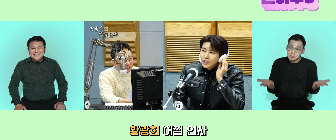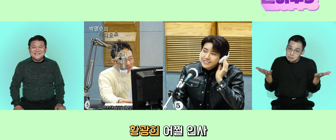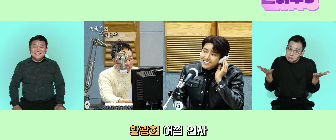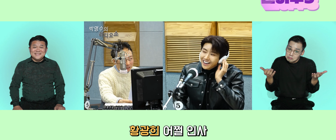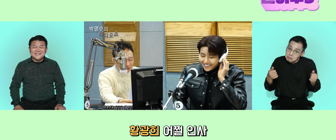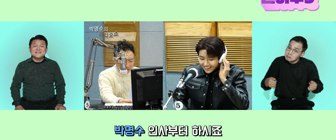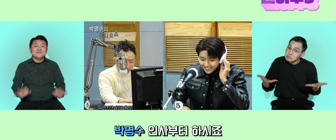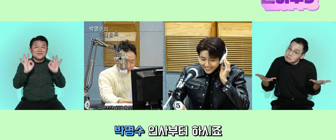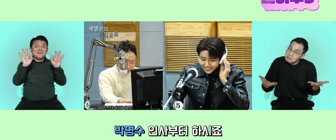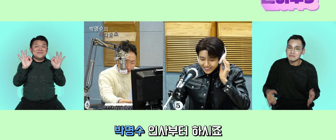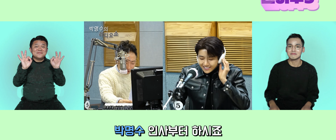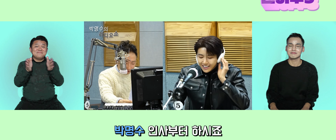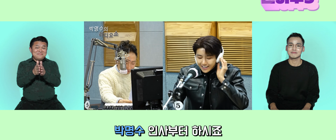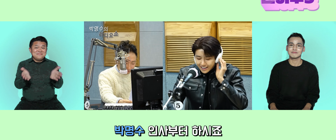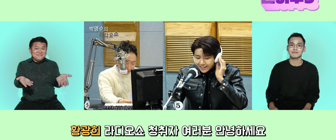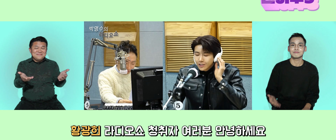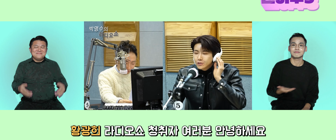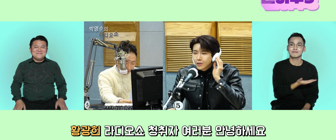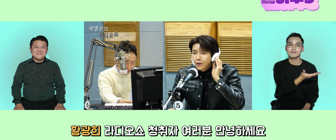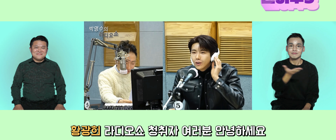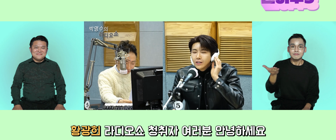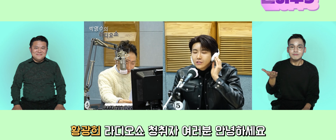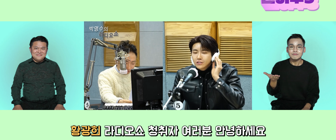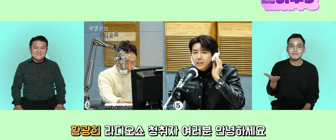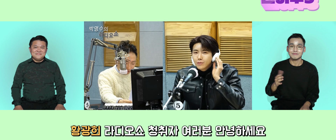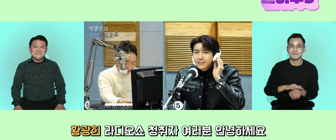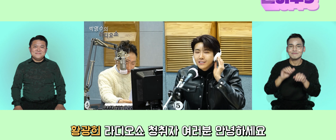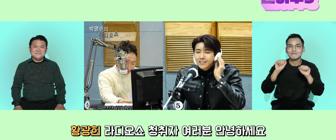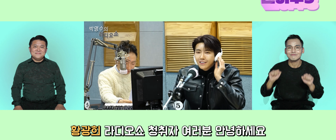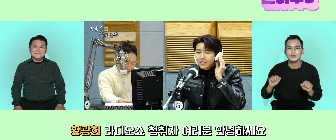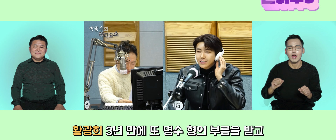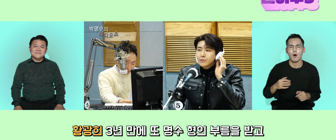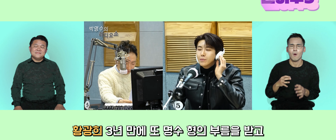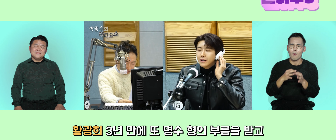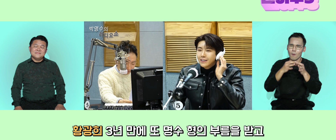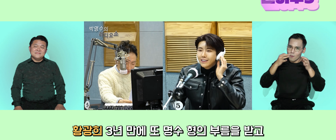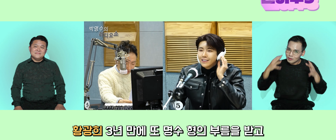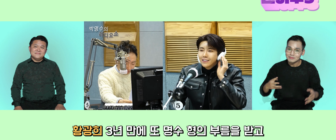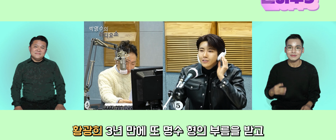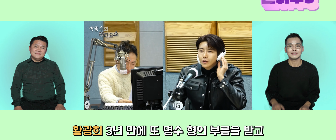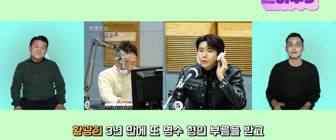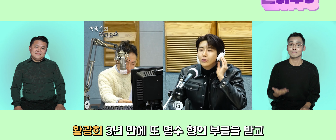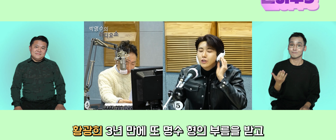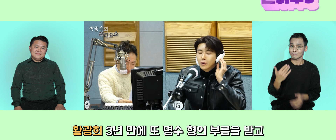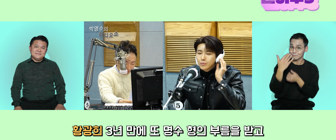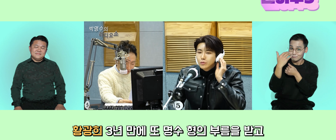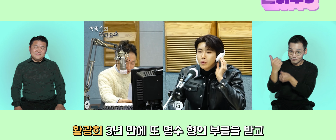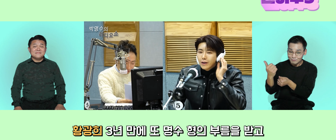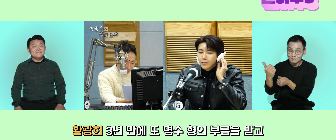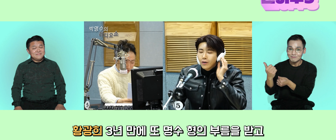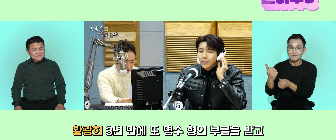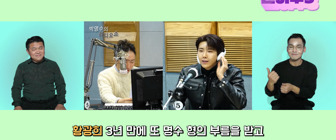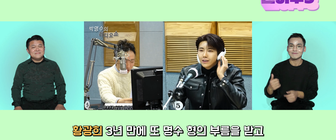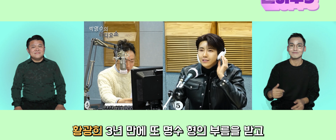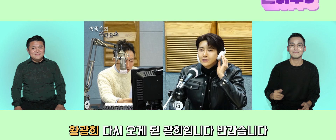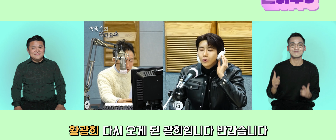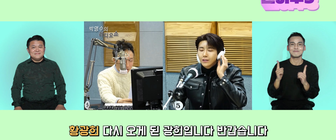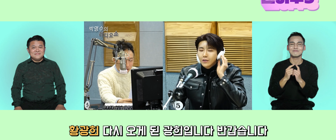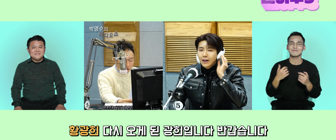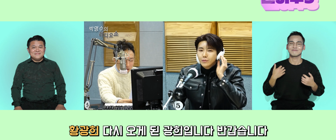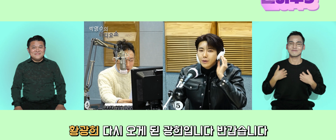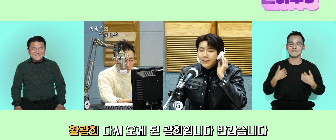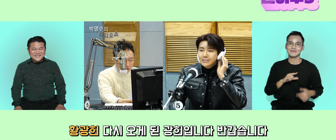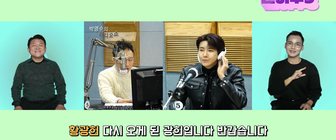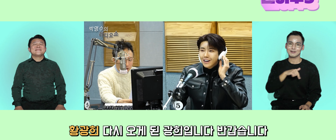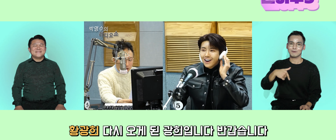어쩔 인사 네. 인사부터 하시죠. 라디오쇼 청취자 여러분 안녕하세요. 3년 만에 또 명세형의 부름을 받고 다시